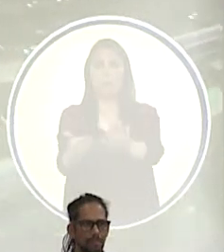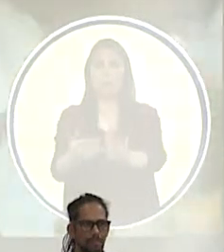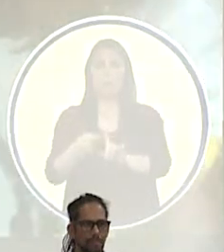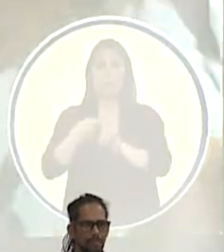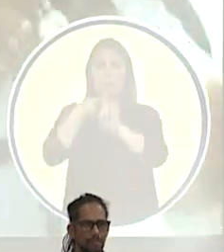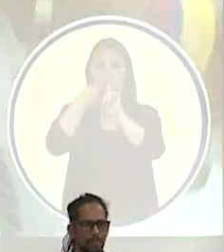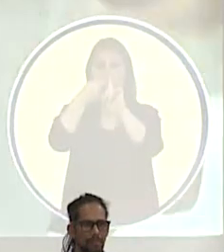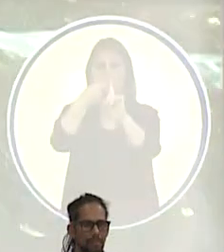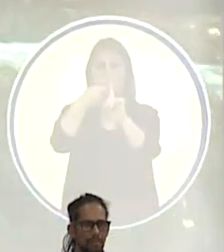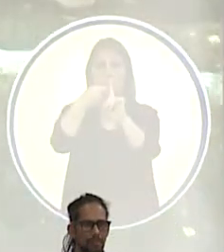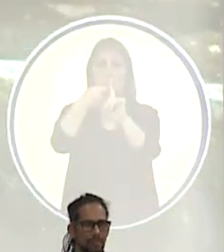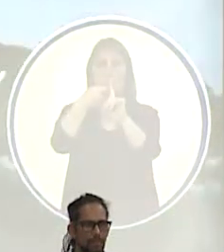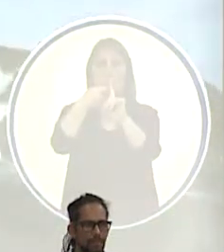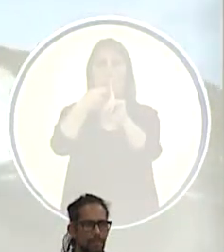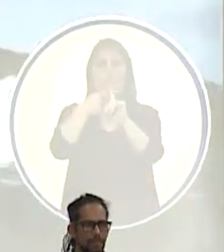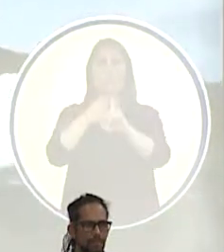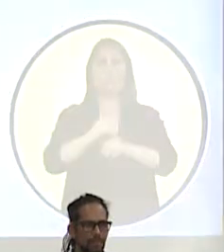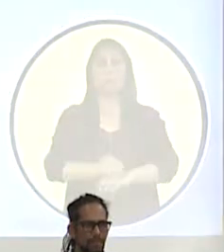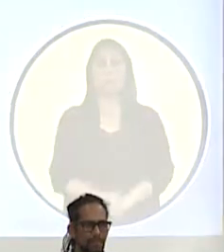no no no